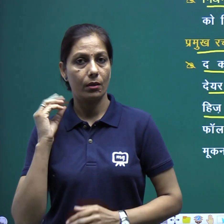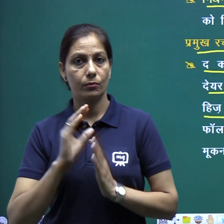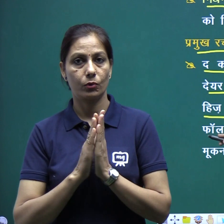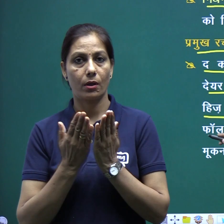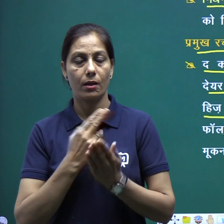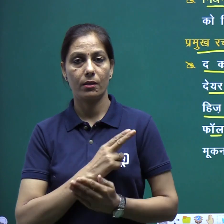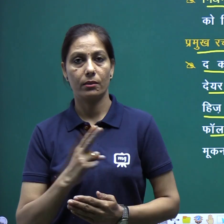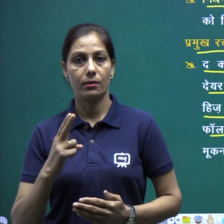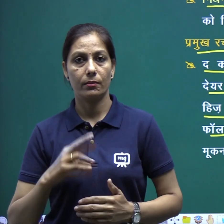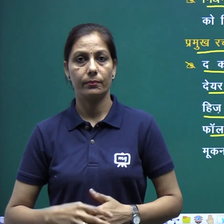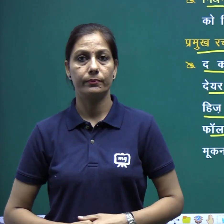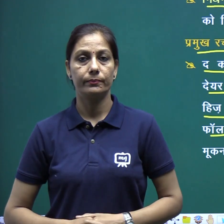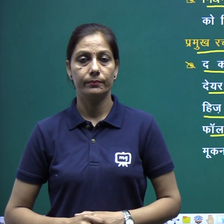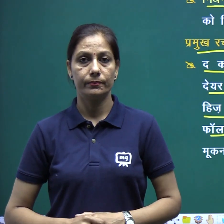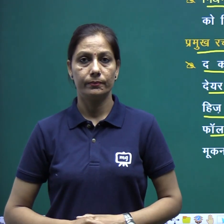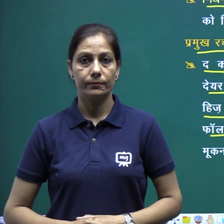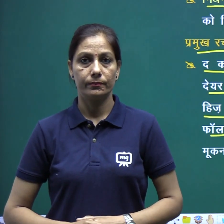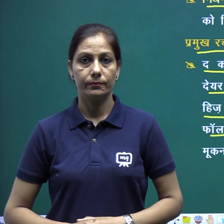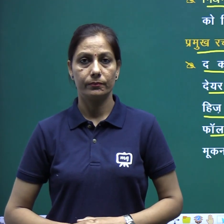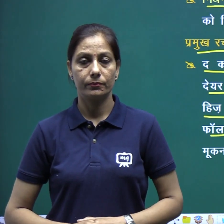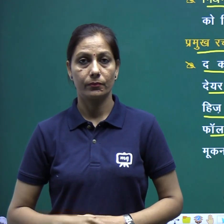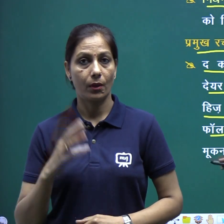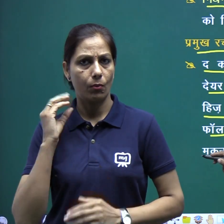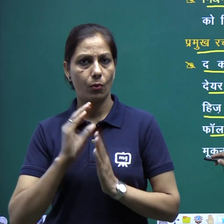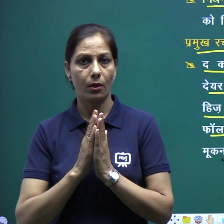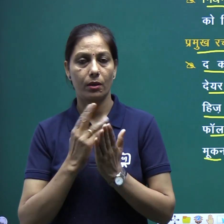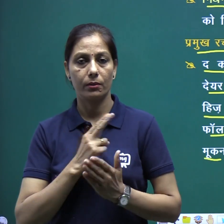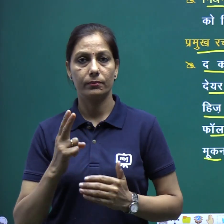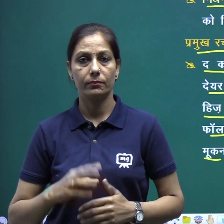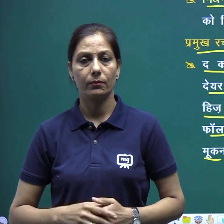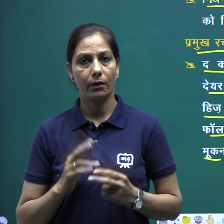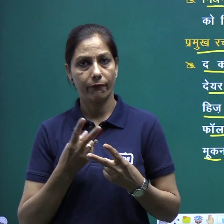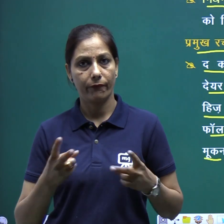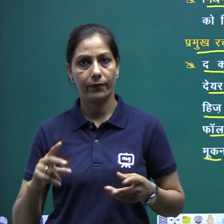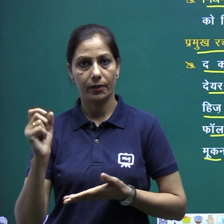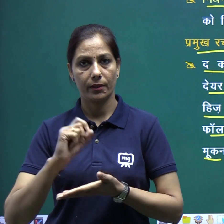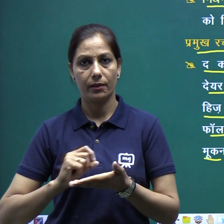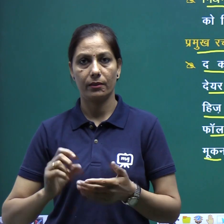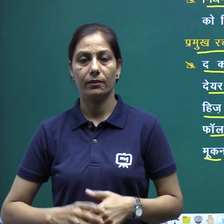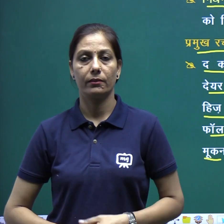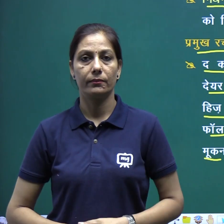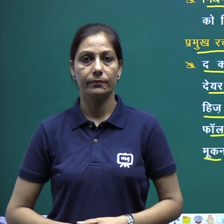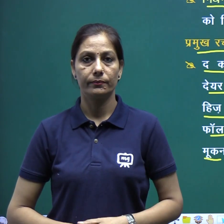एंड फॉल ऑफ द हिंदू वीमेन, मूक नायक आदि है।